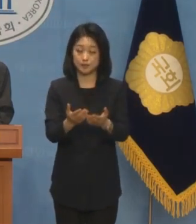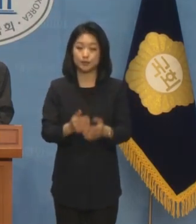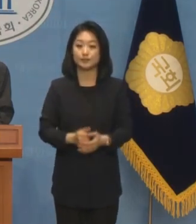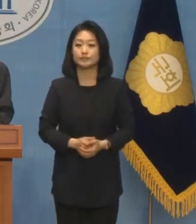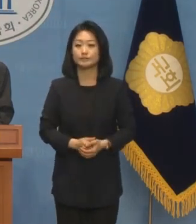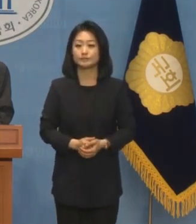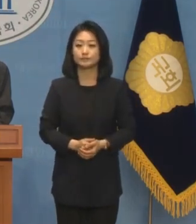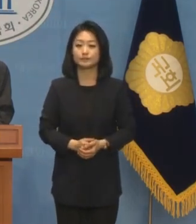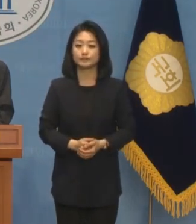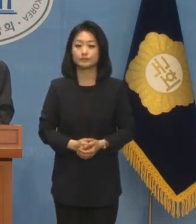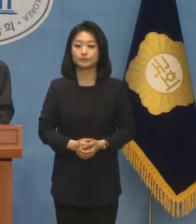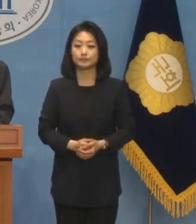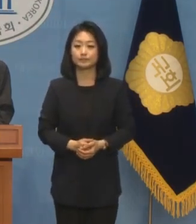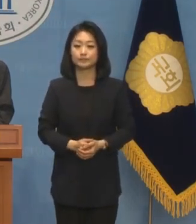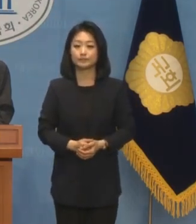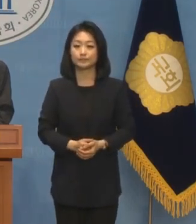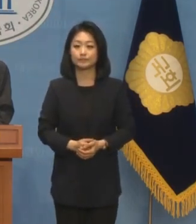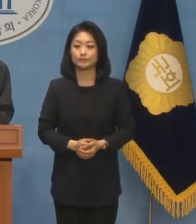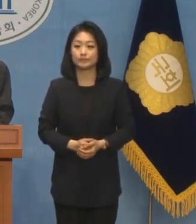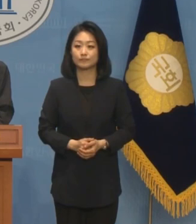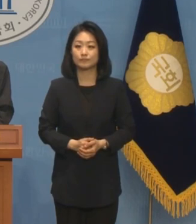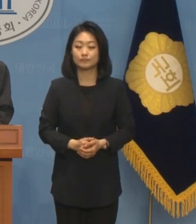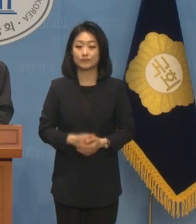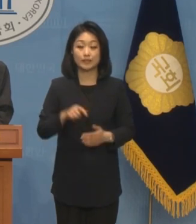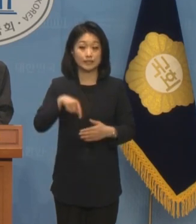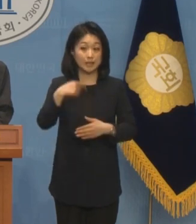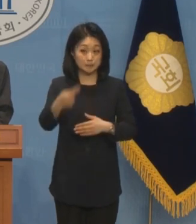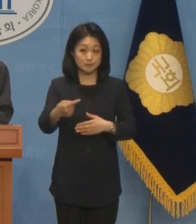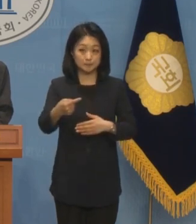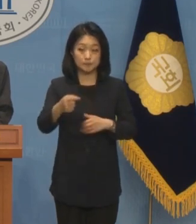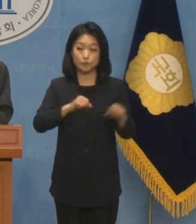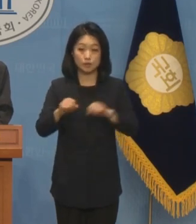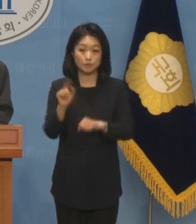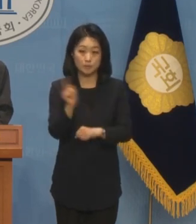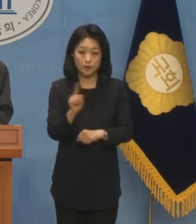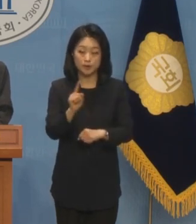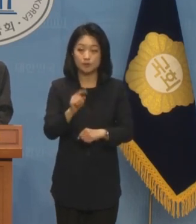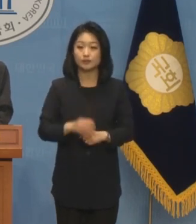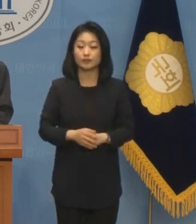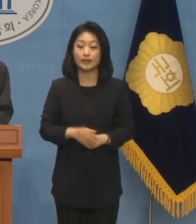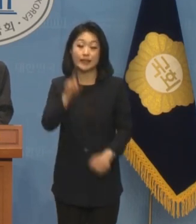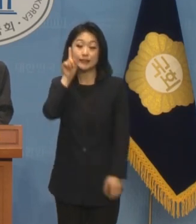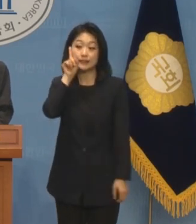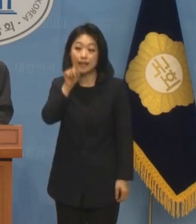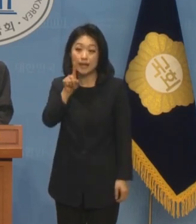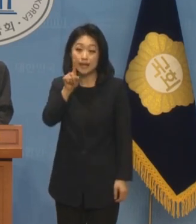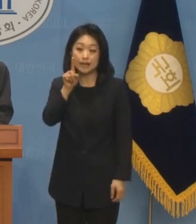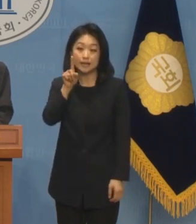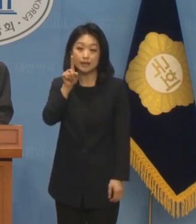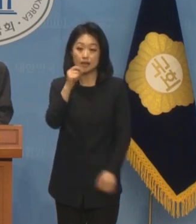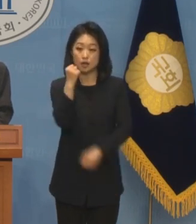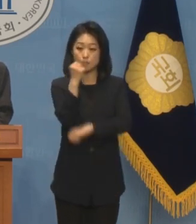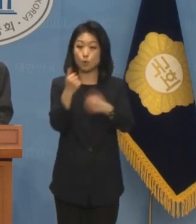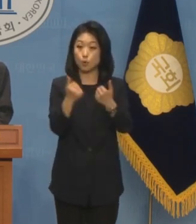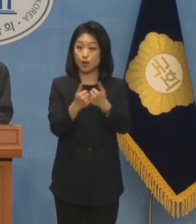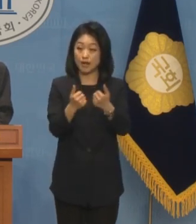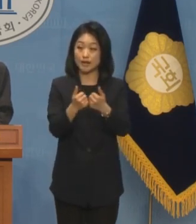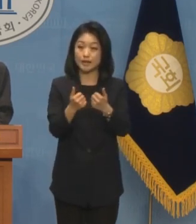말씀을 드리고요 어 이후에 처리는 어떻게 하기로 했냐면 일단 내일 열일